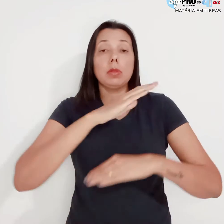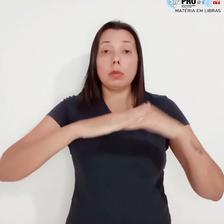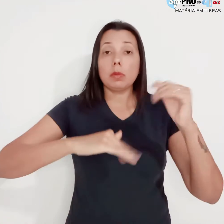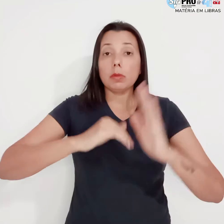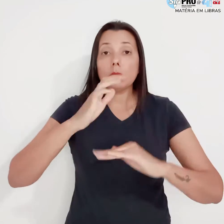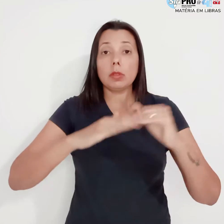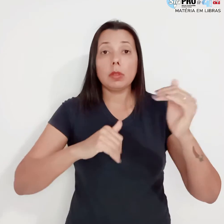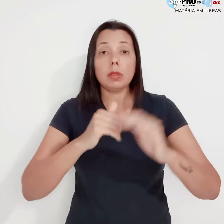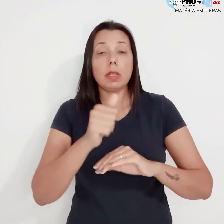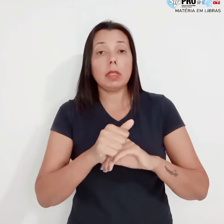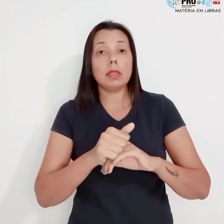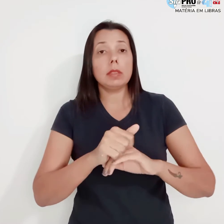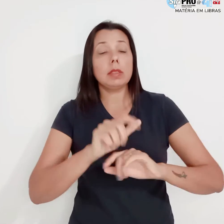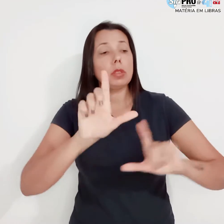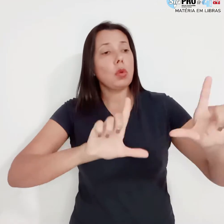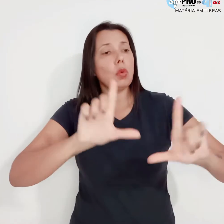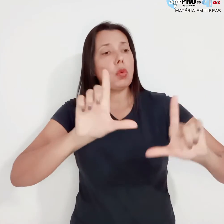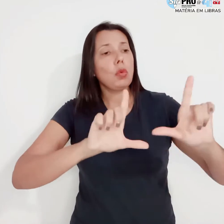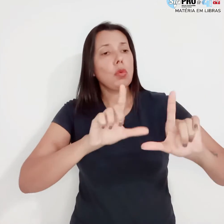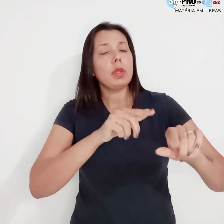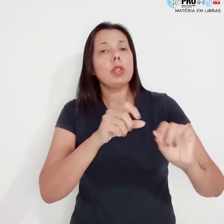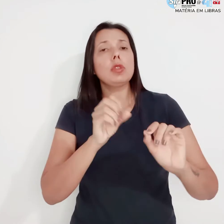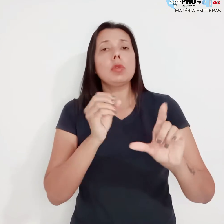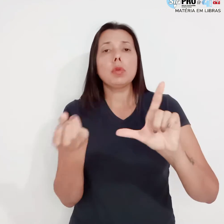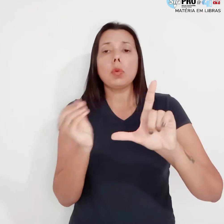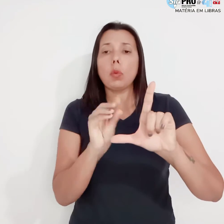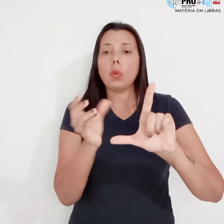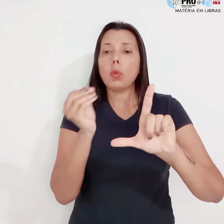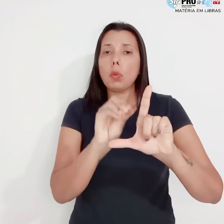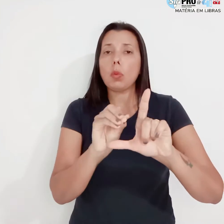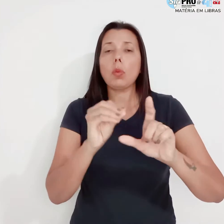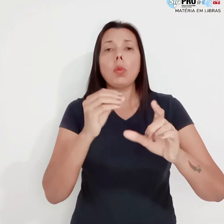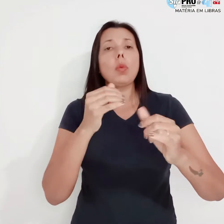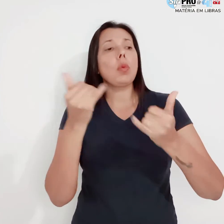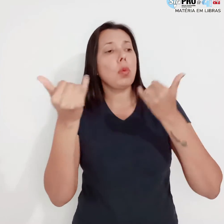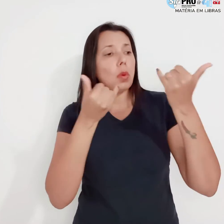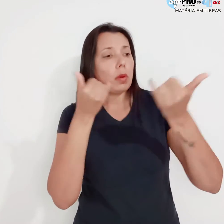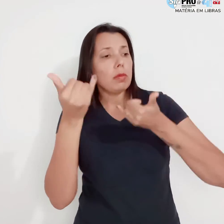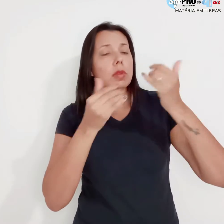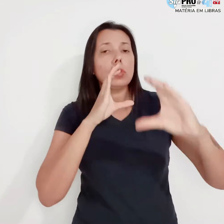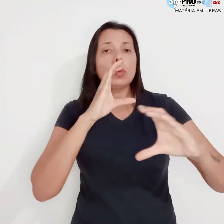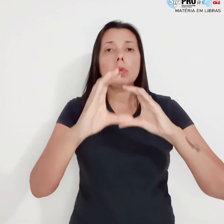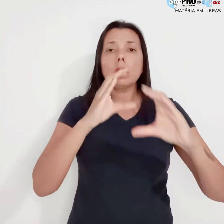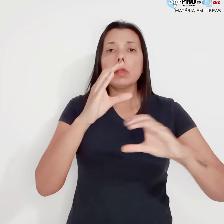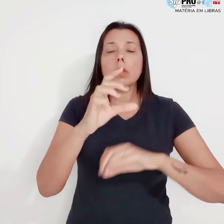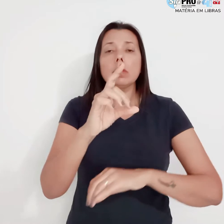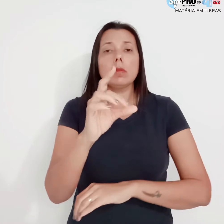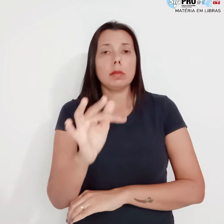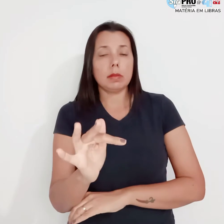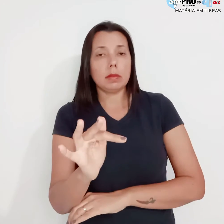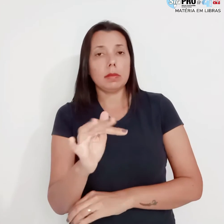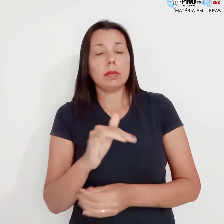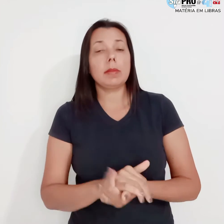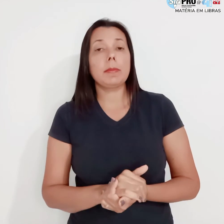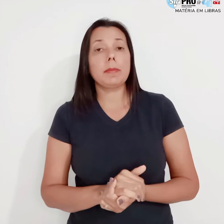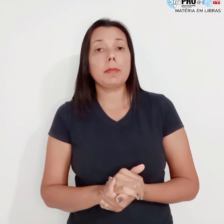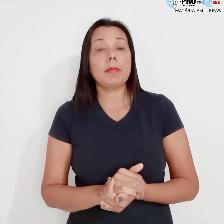Com vídeo publicitário, transmite um comunicado à população do Distrito Federal sobre a